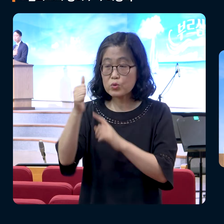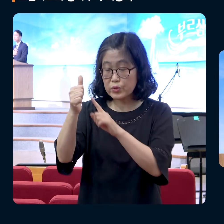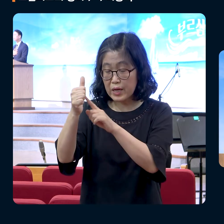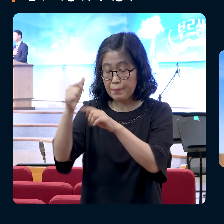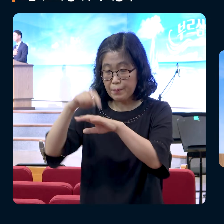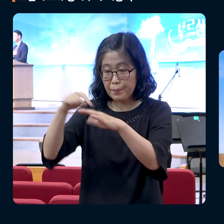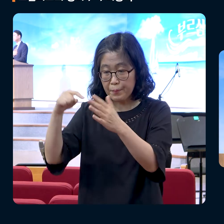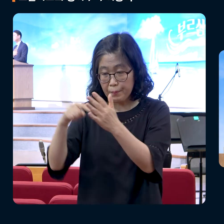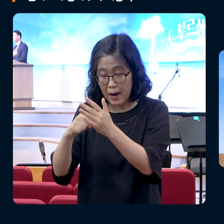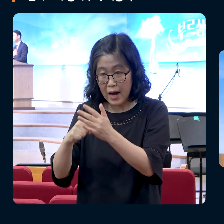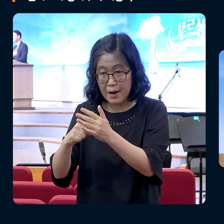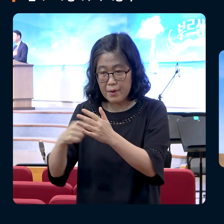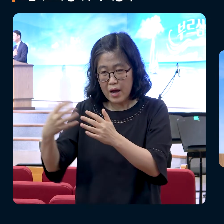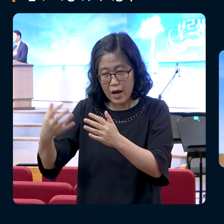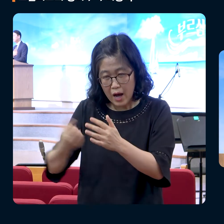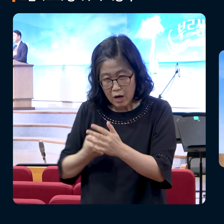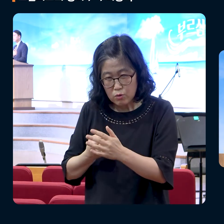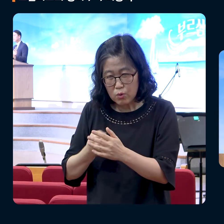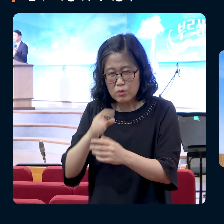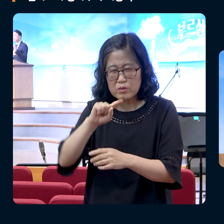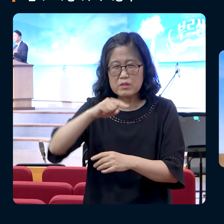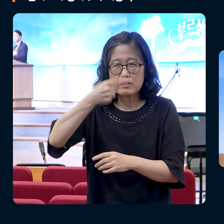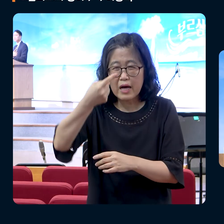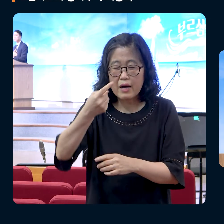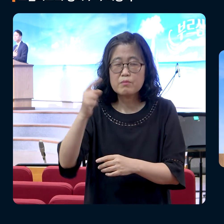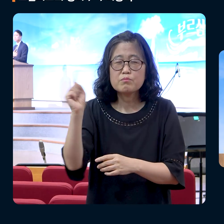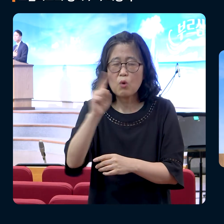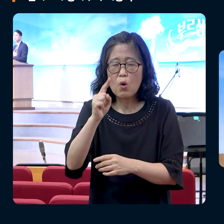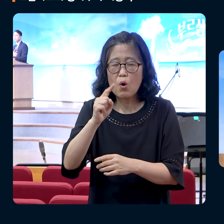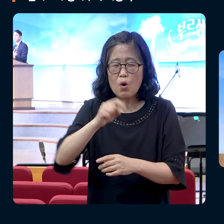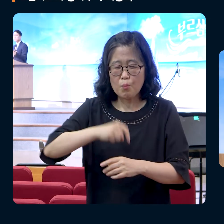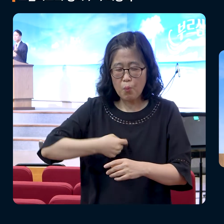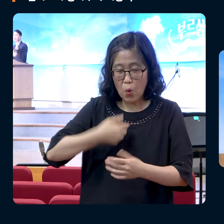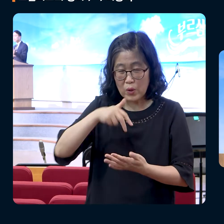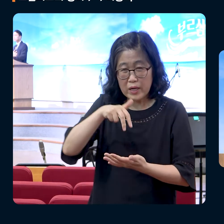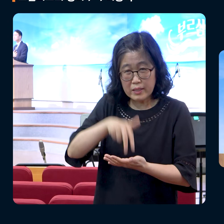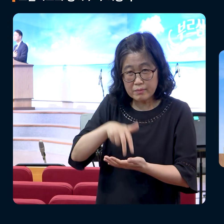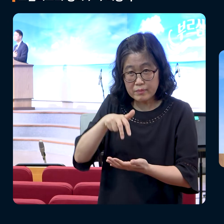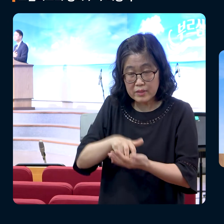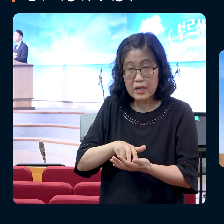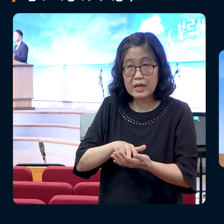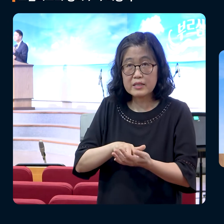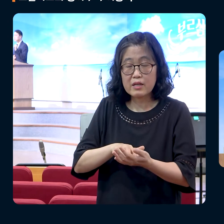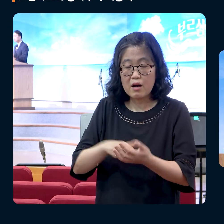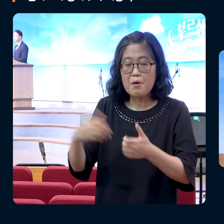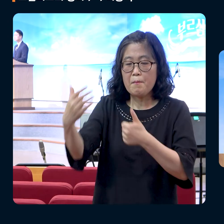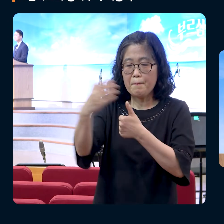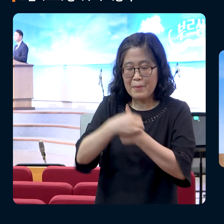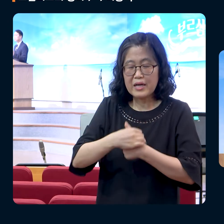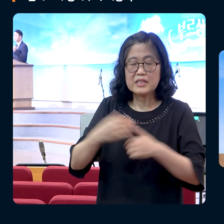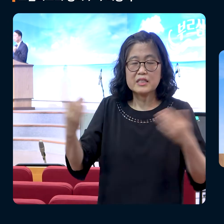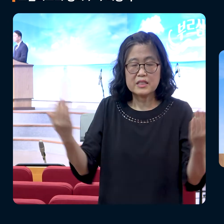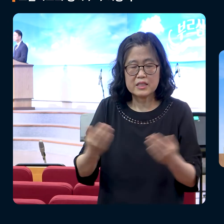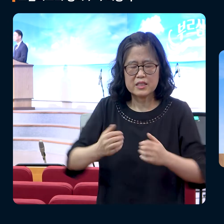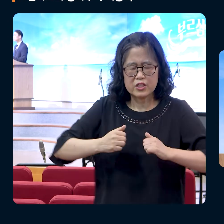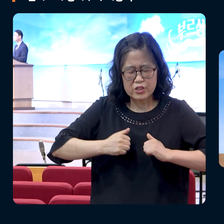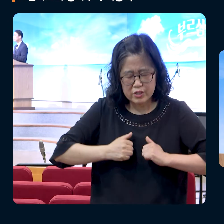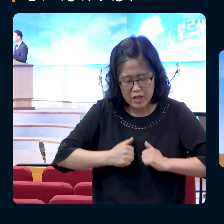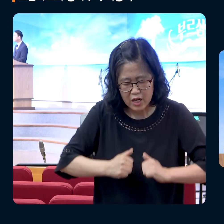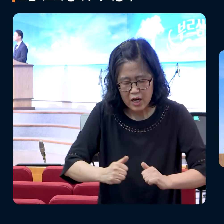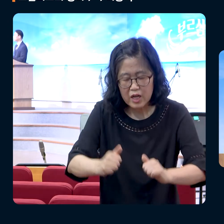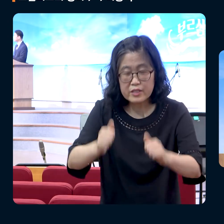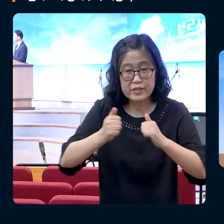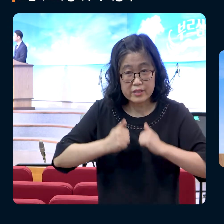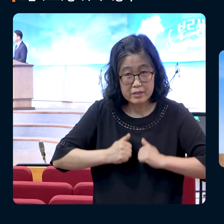마음을 가지고 어떻게 살았겠습니까? 그가 처한 자리에서 그에게 맡겨진 일들을 성실함과